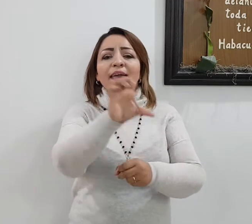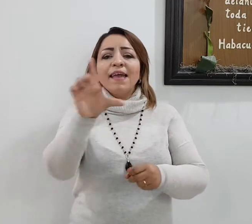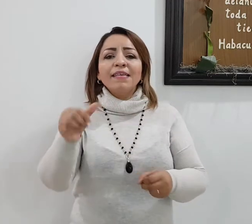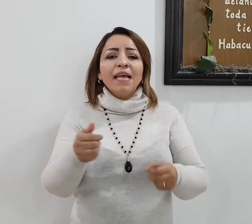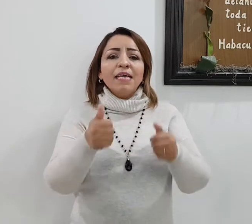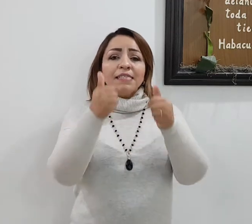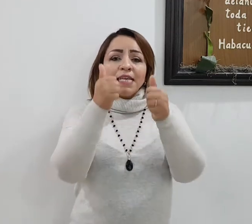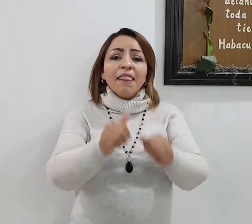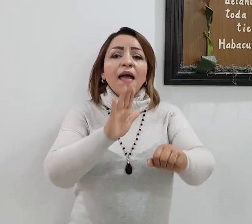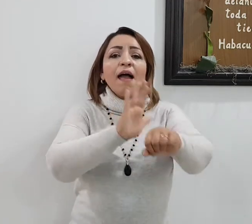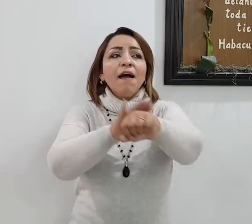sucede, hermanos?